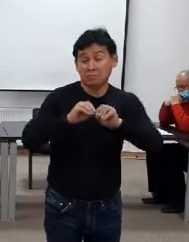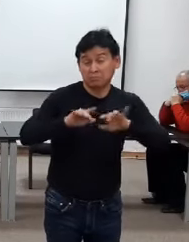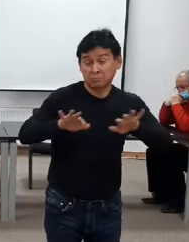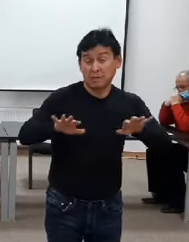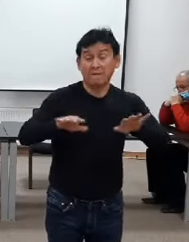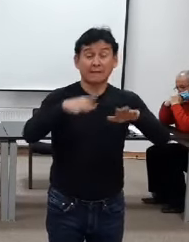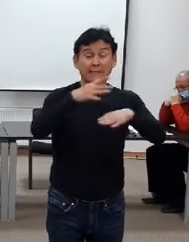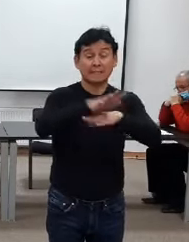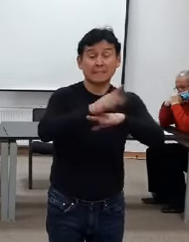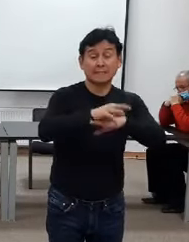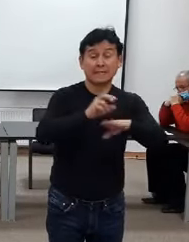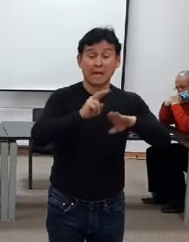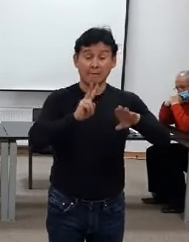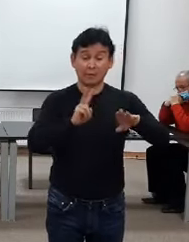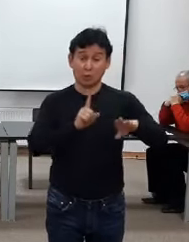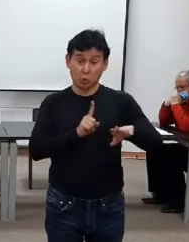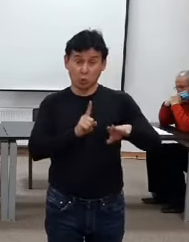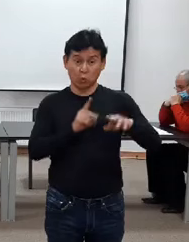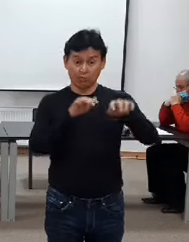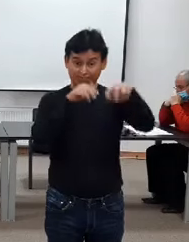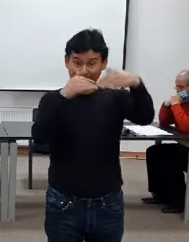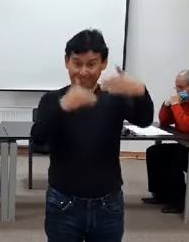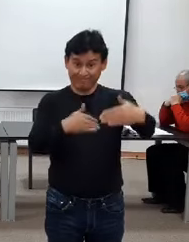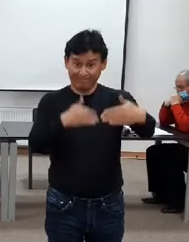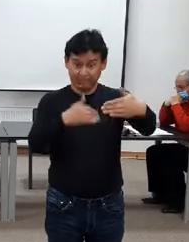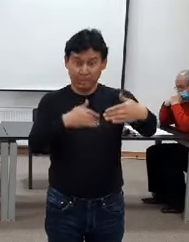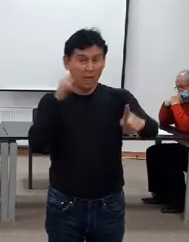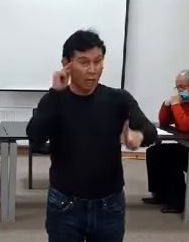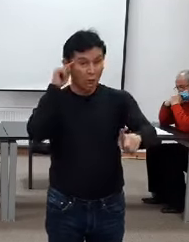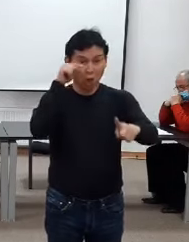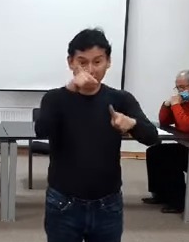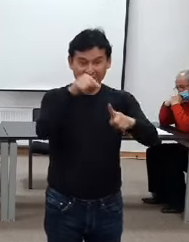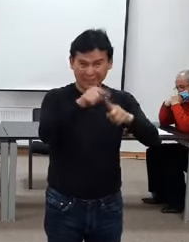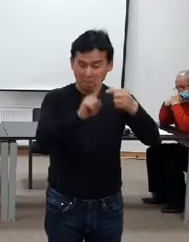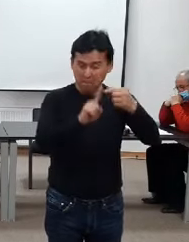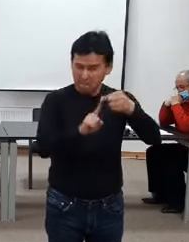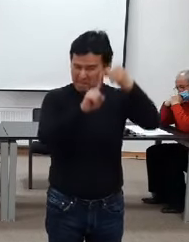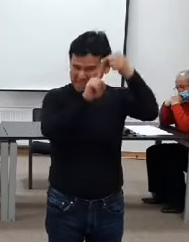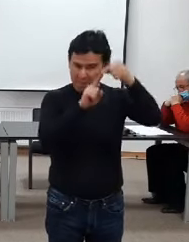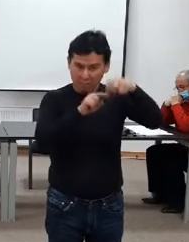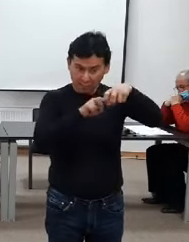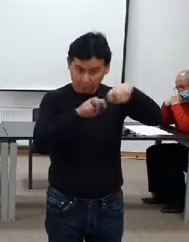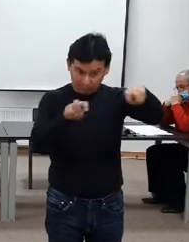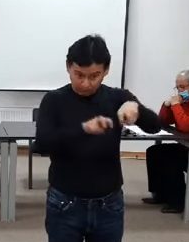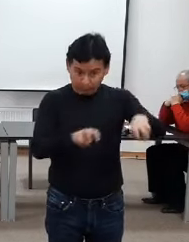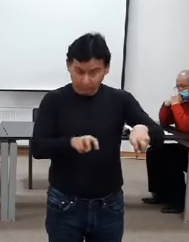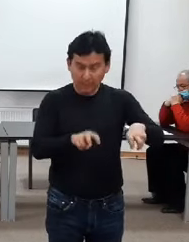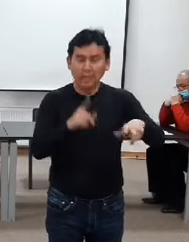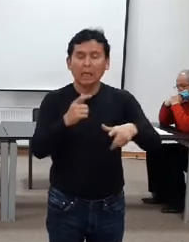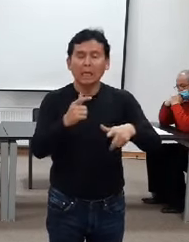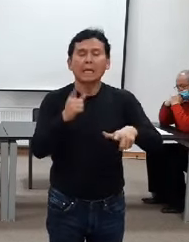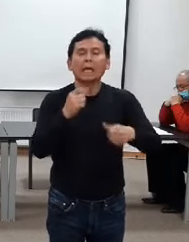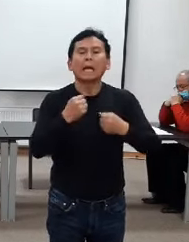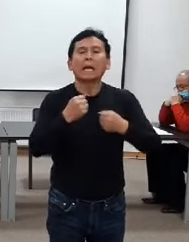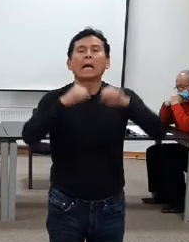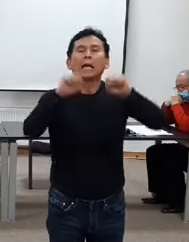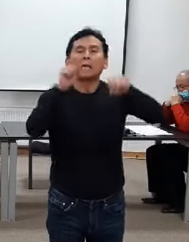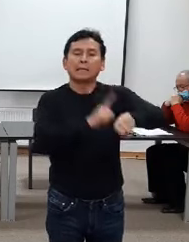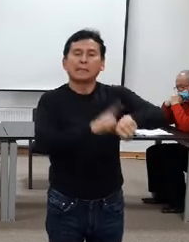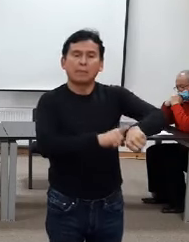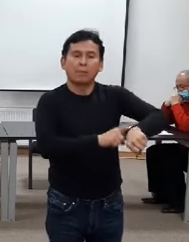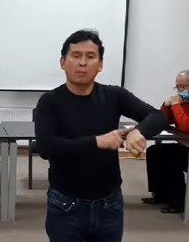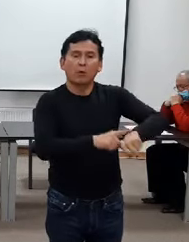de la 15 a la 21, es importante recalcar que el objetivo principal, que es el objetivo epidemiológico, ganar tiempo y